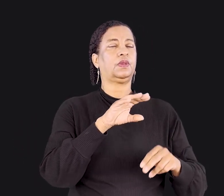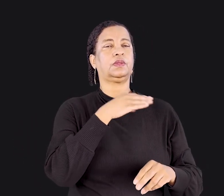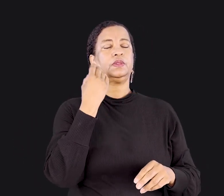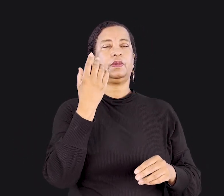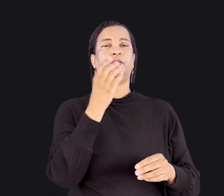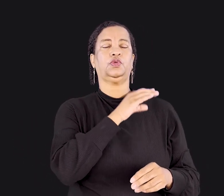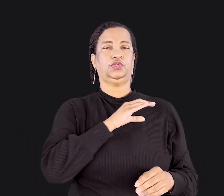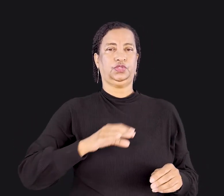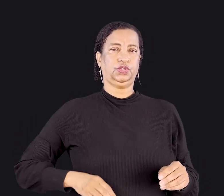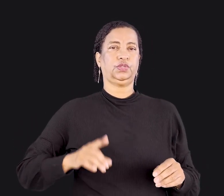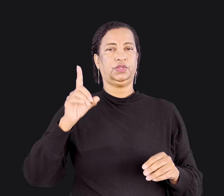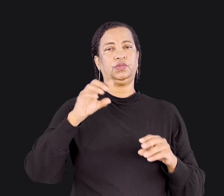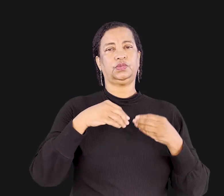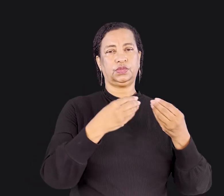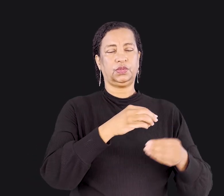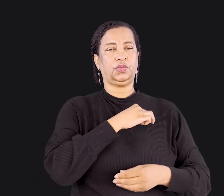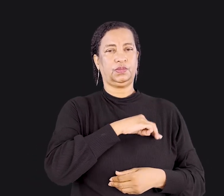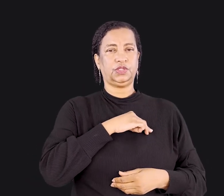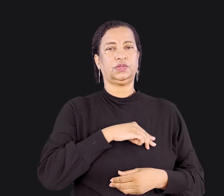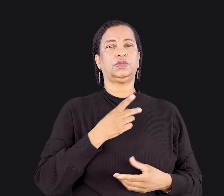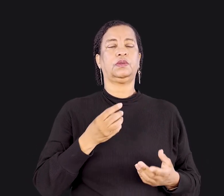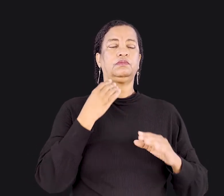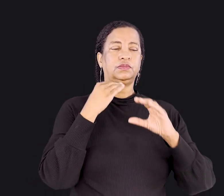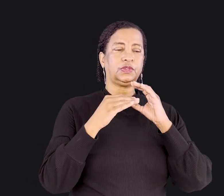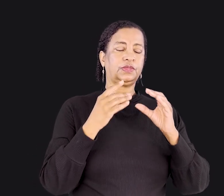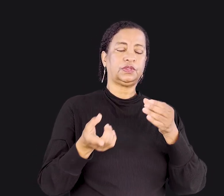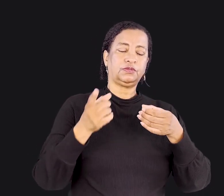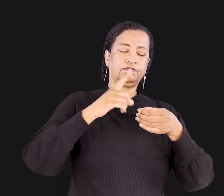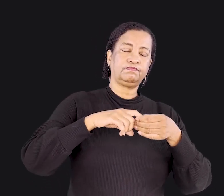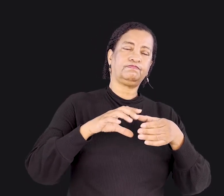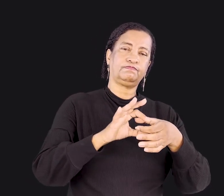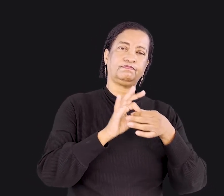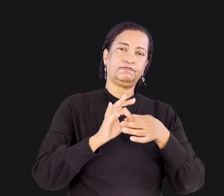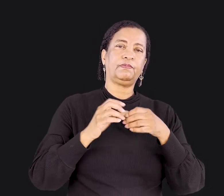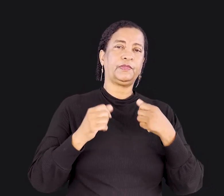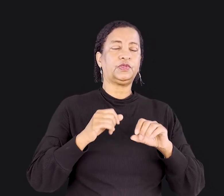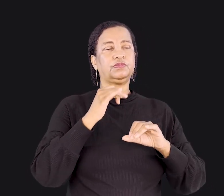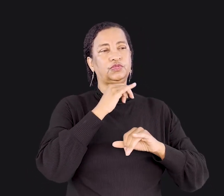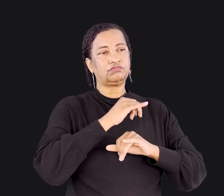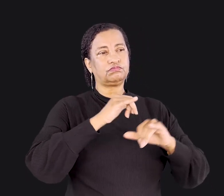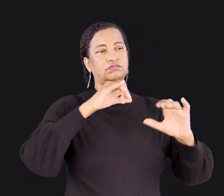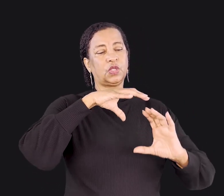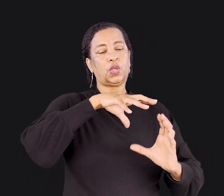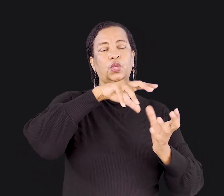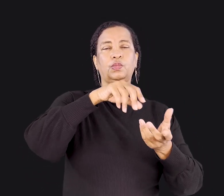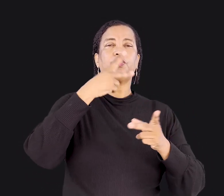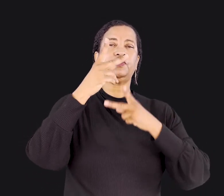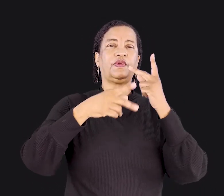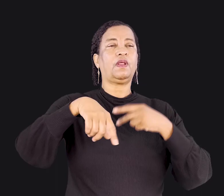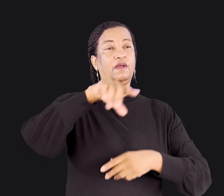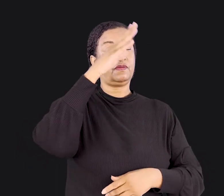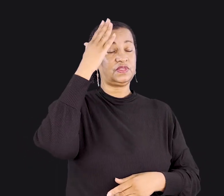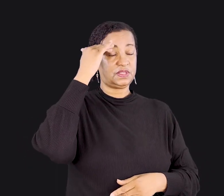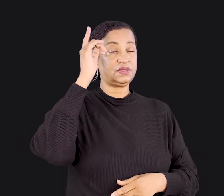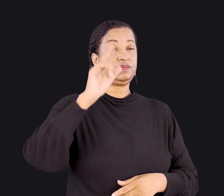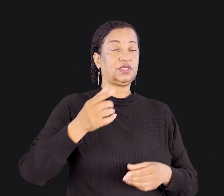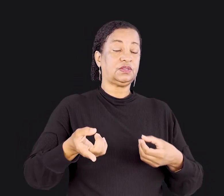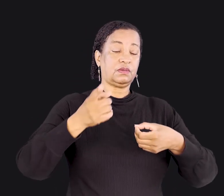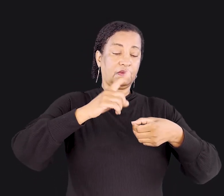a mensagem de reconciliação. Devemos sair pelo mundo e dizer: ei, você sabia que está reconciliado com